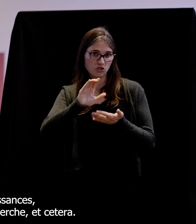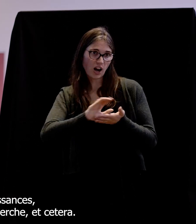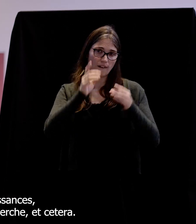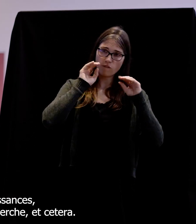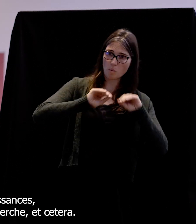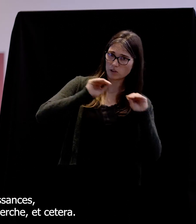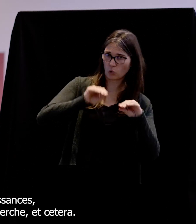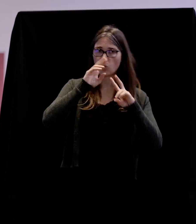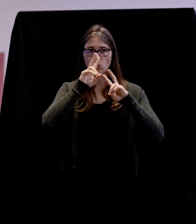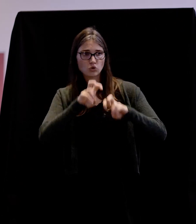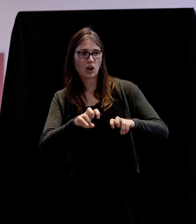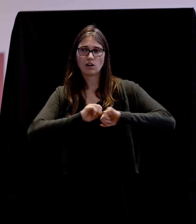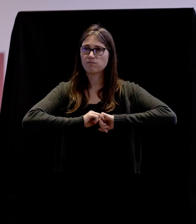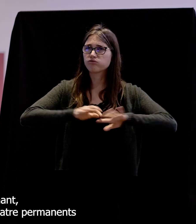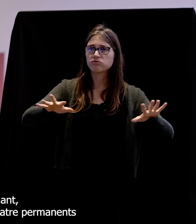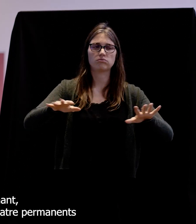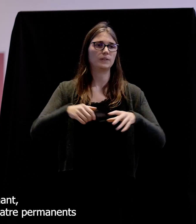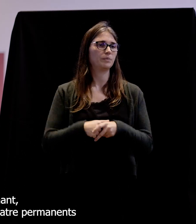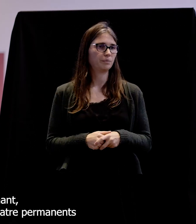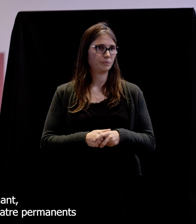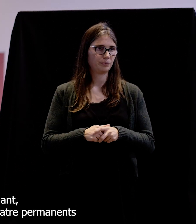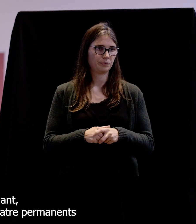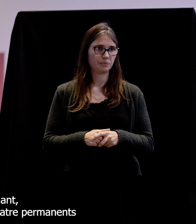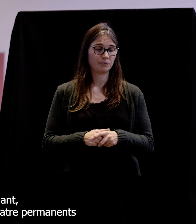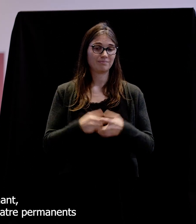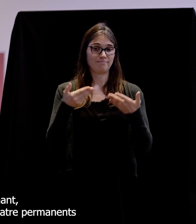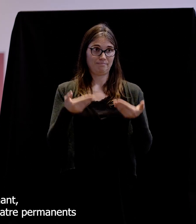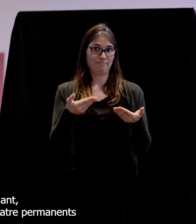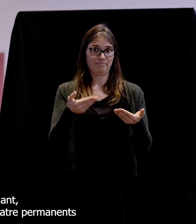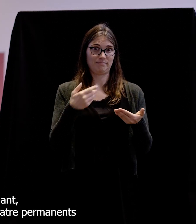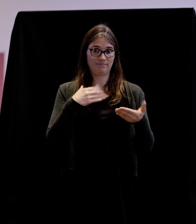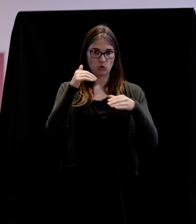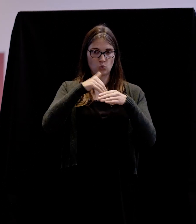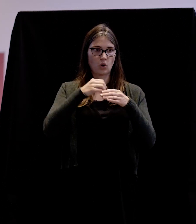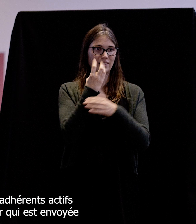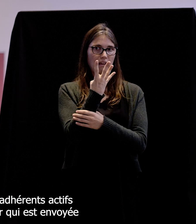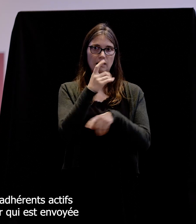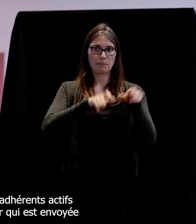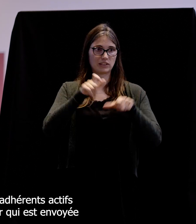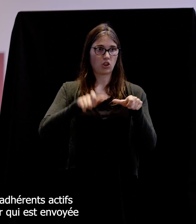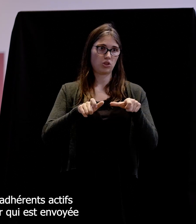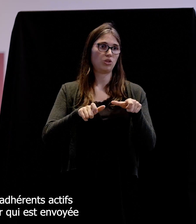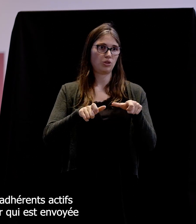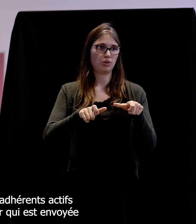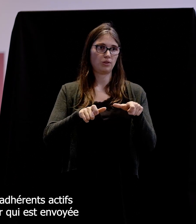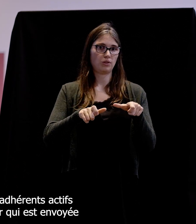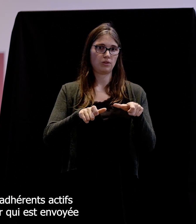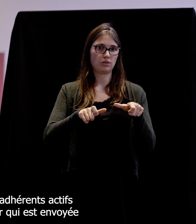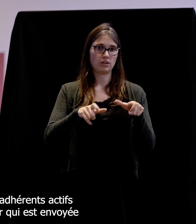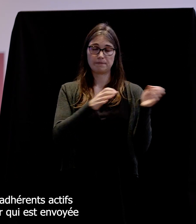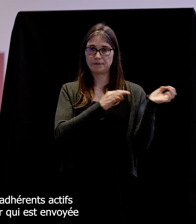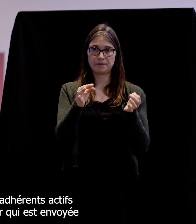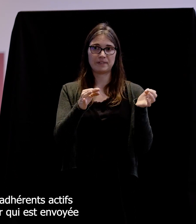la recherche, etc. Maintenant, cette fondation a 4 permanents, contre plus de 600